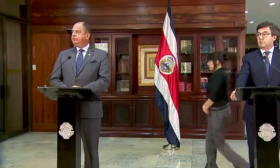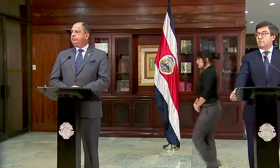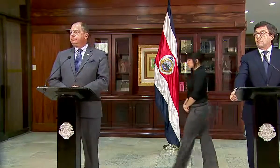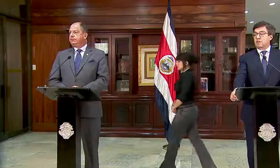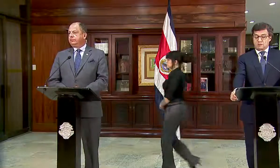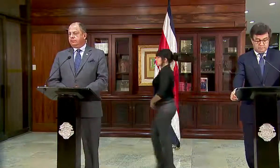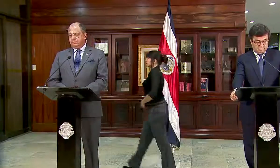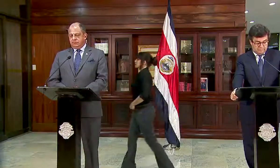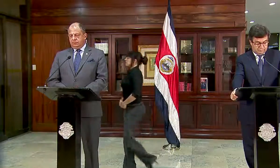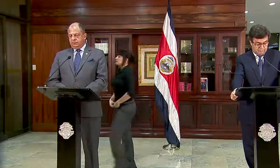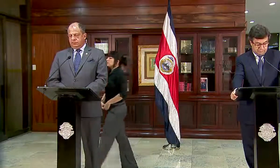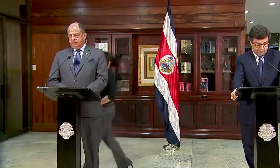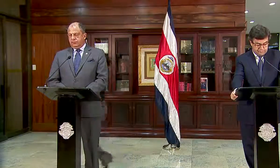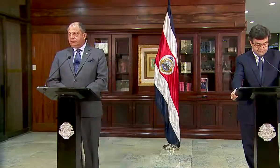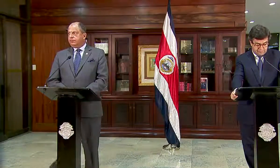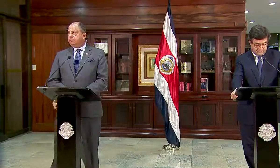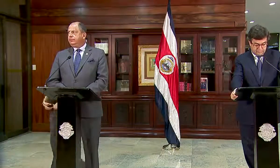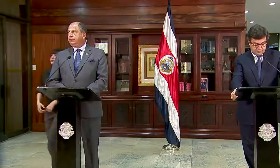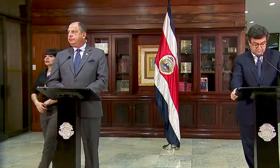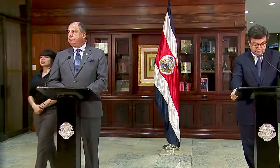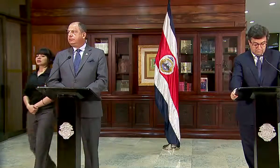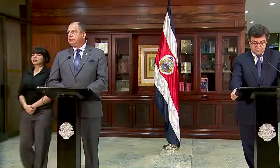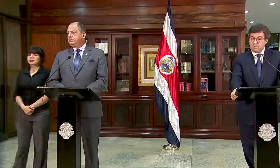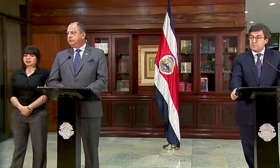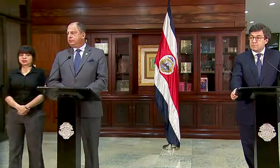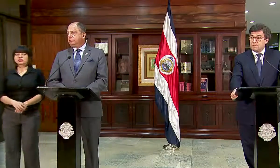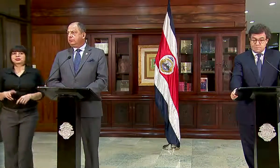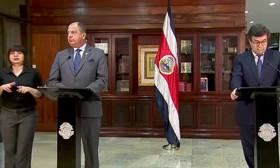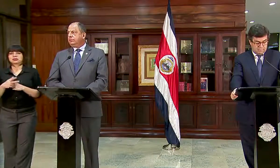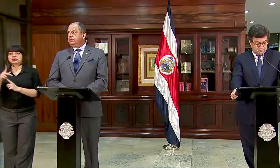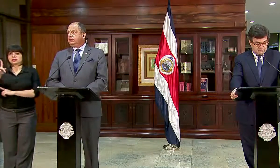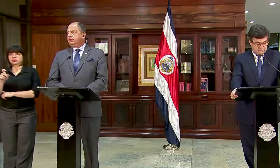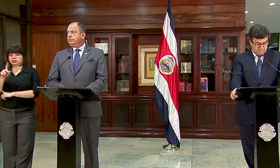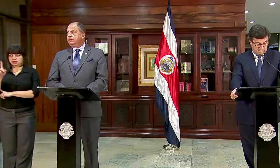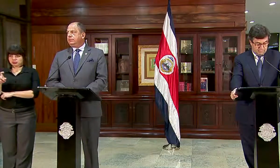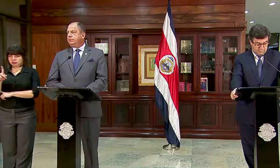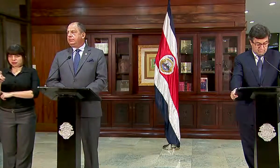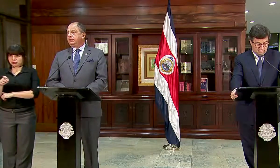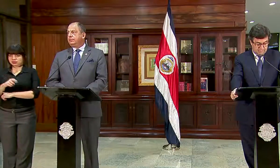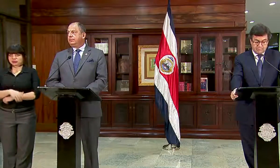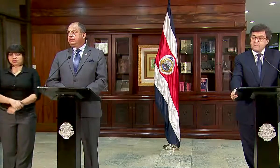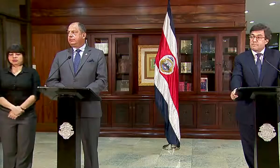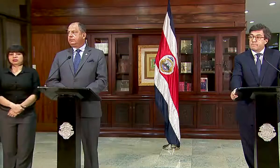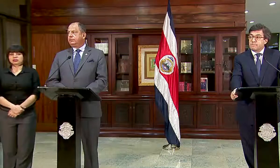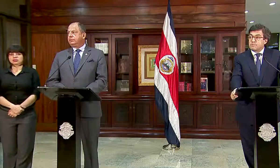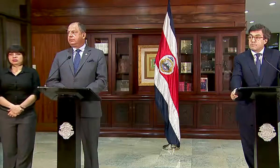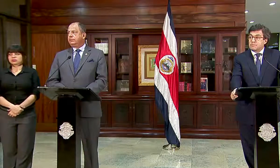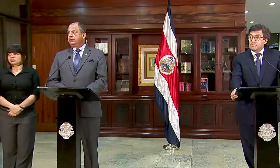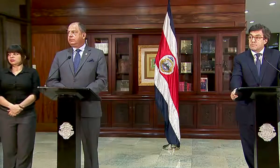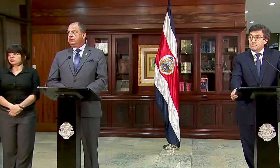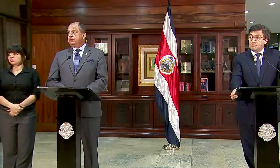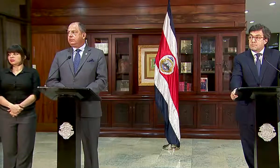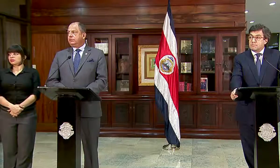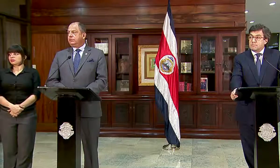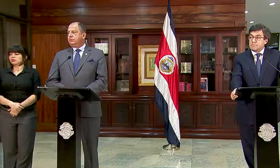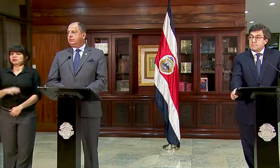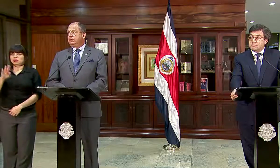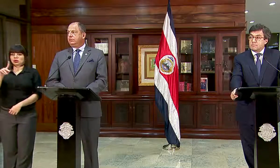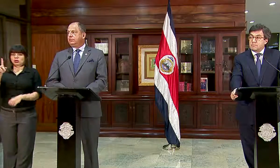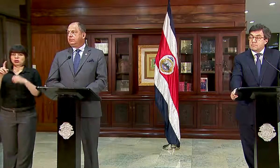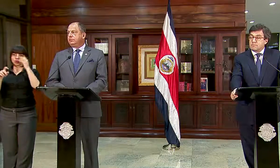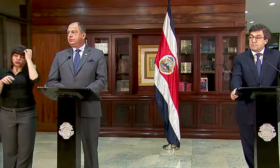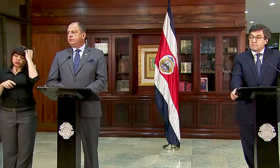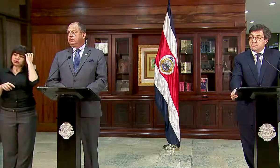Luis Alberto Moreno y al señor presidente de la República. Iniciamos con un periodo de consultas, que aquí estaban, habíamos acordado 4